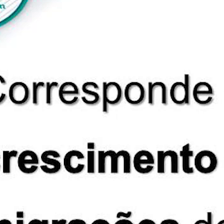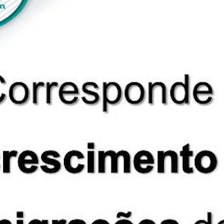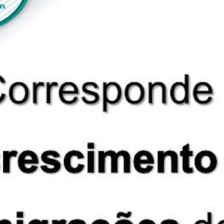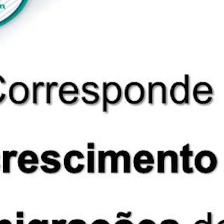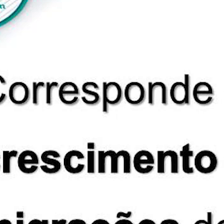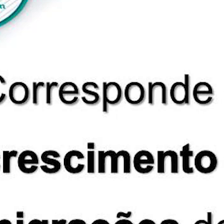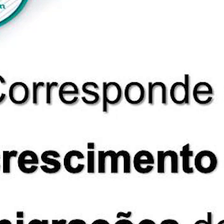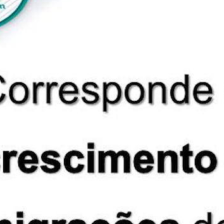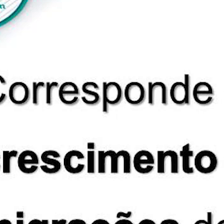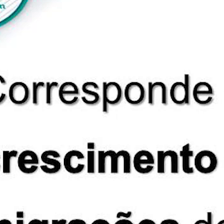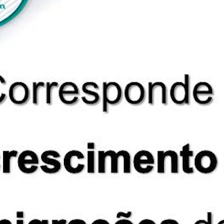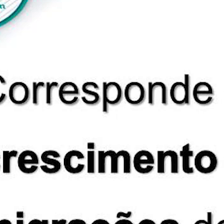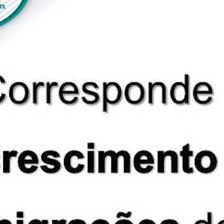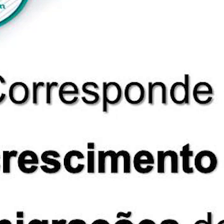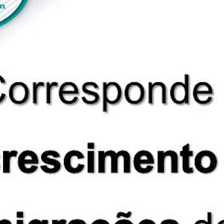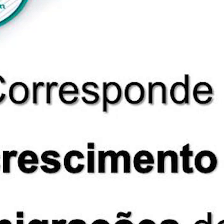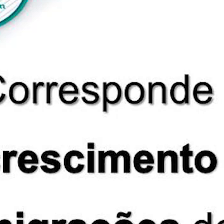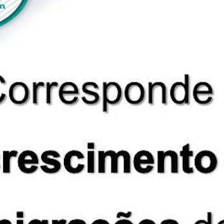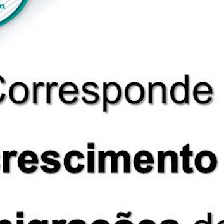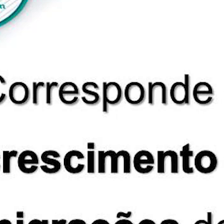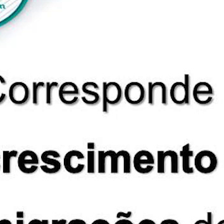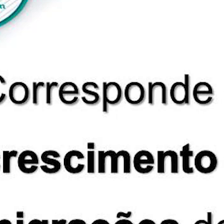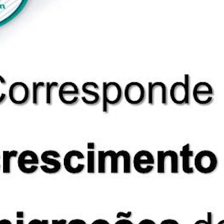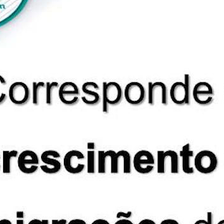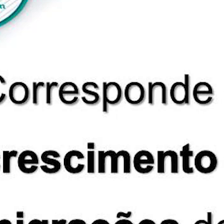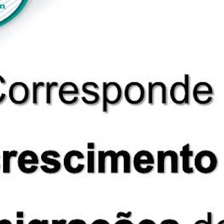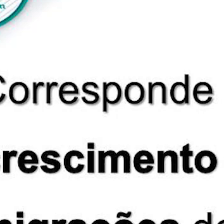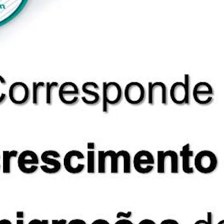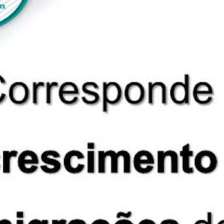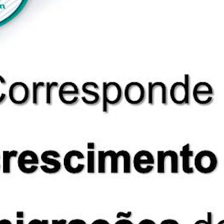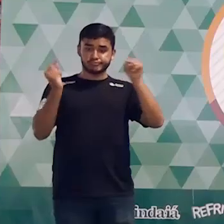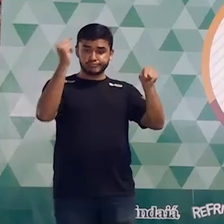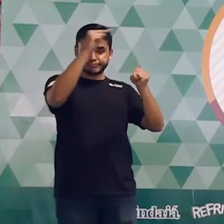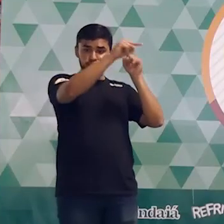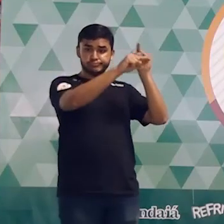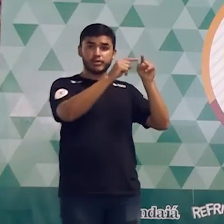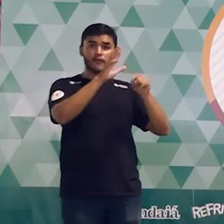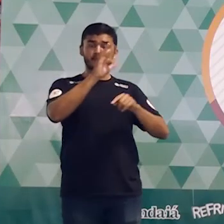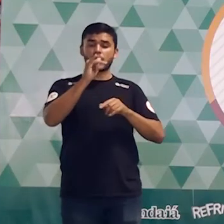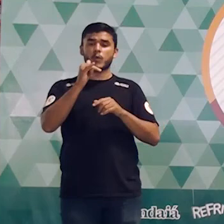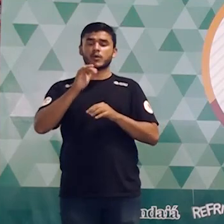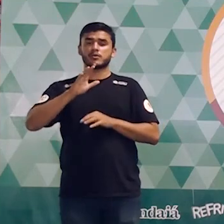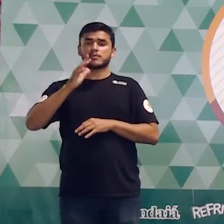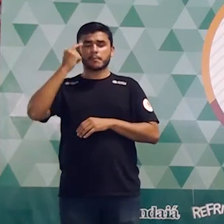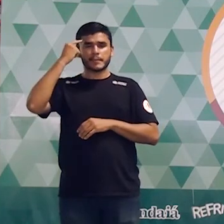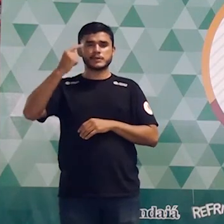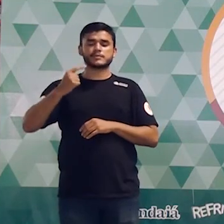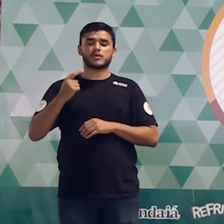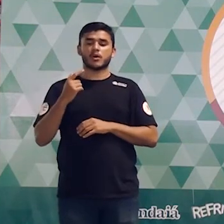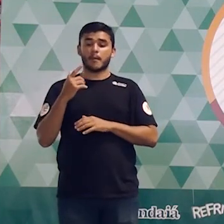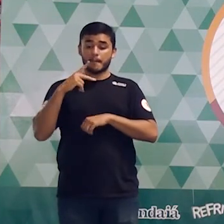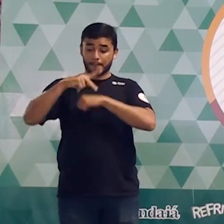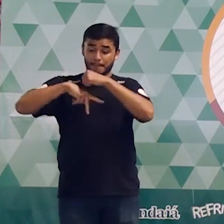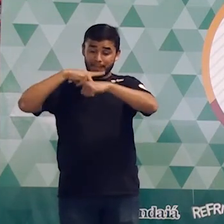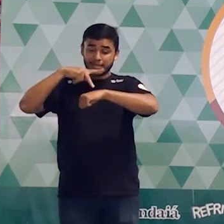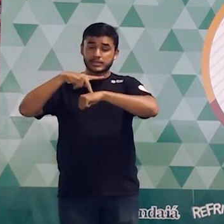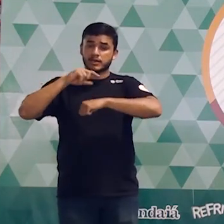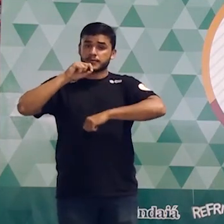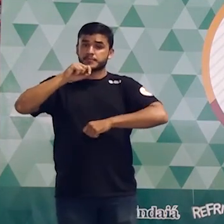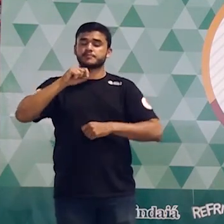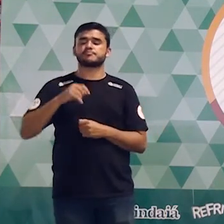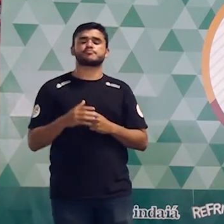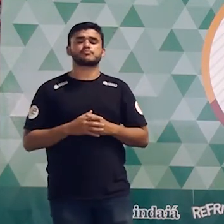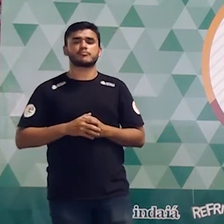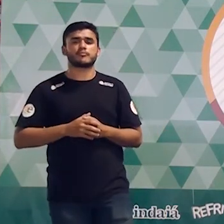sofrendo muita imigração, você conta essa imigração, somando ela. Só que aí é